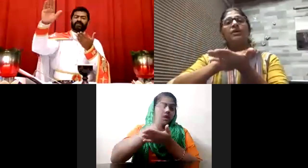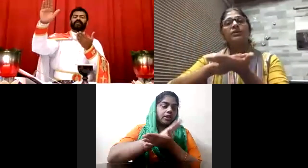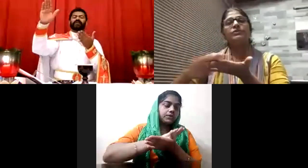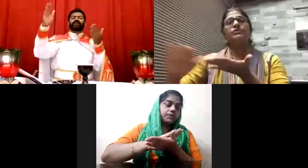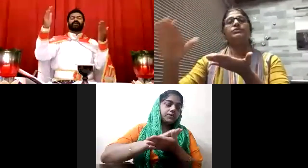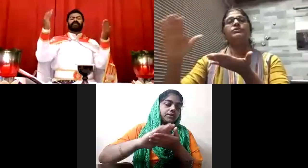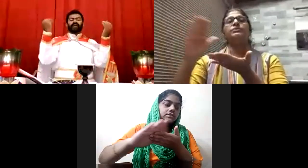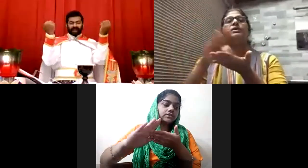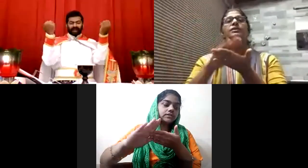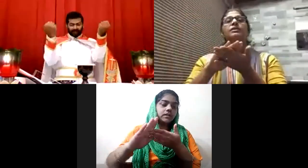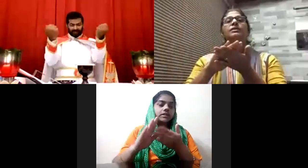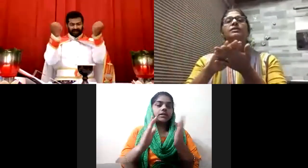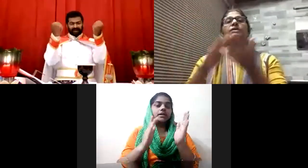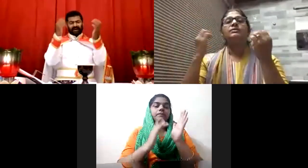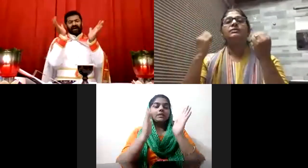പരിശുദ്ധൻ,